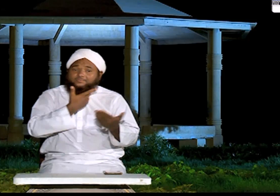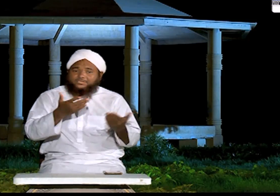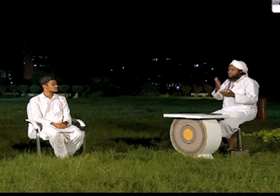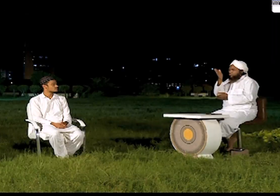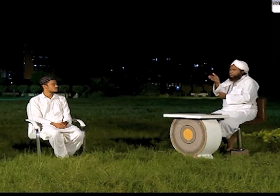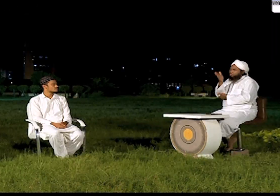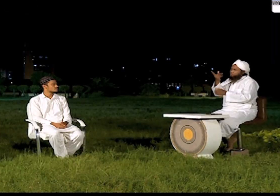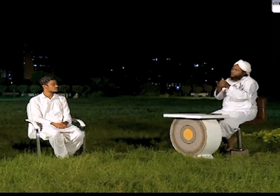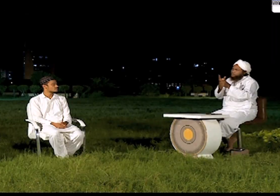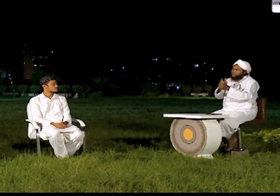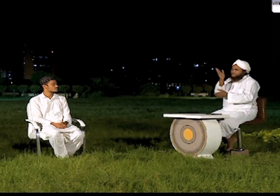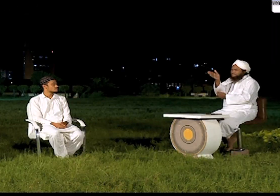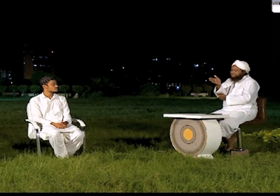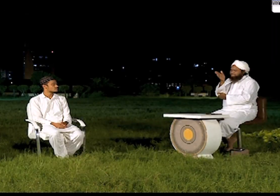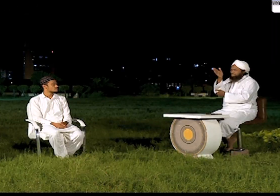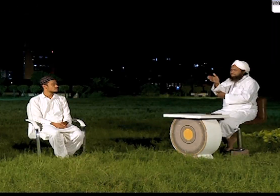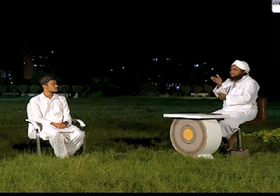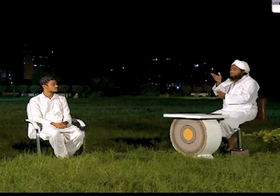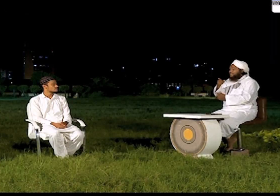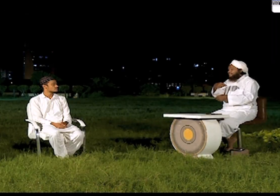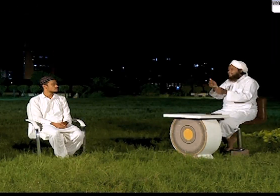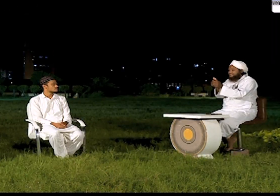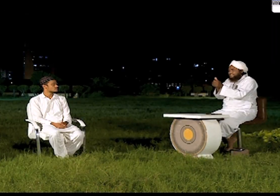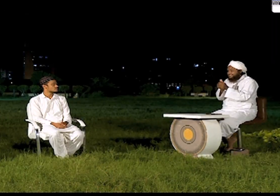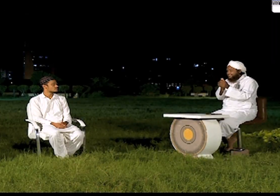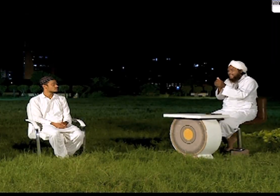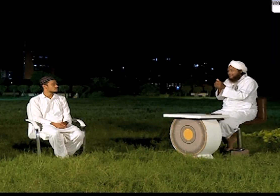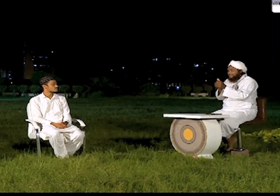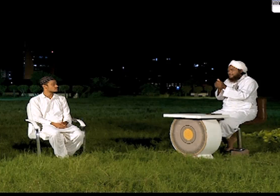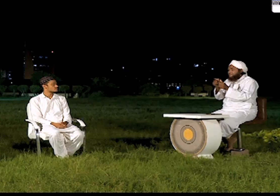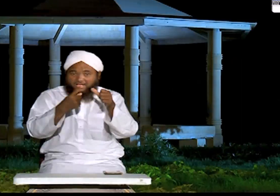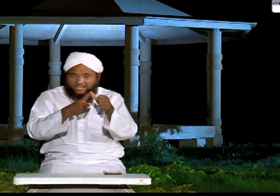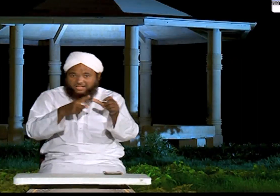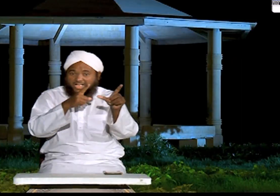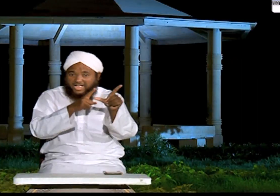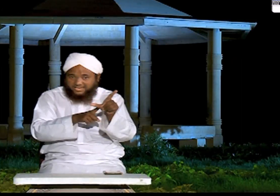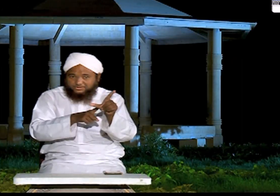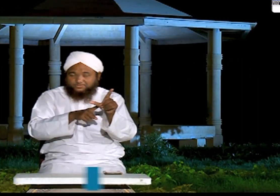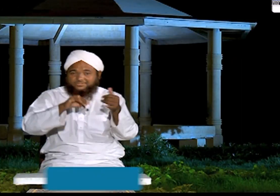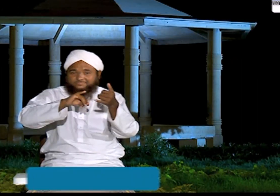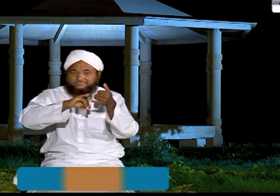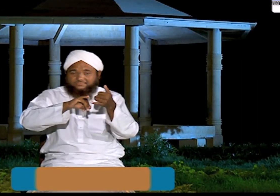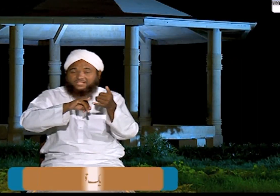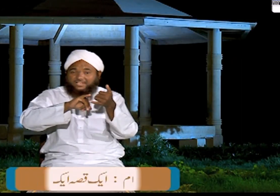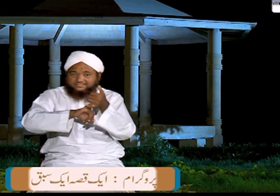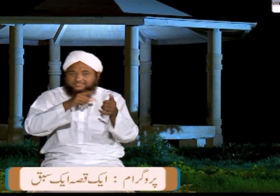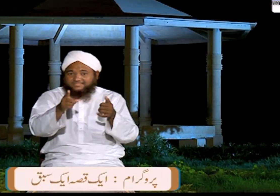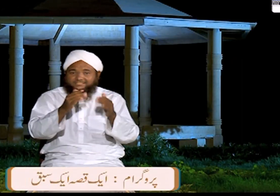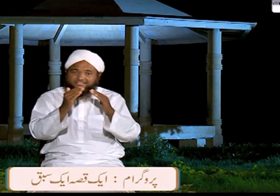جائے گی اونٹنی چلتے چلتے صحابی رسول حضر سیدنا ایوب انساری رضی اللہ عنہ کے گھر کے آگے رک گئی آپ